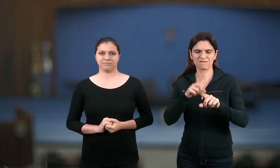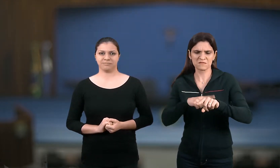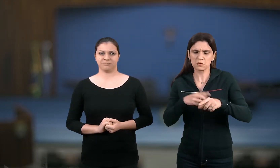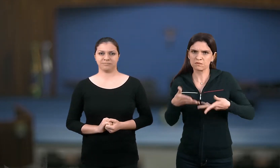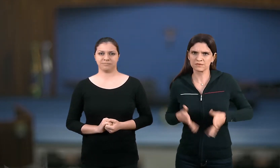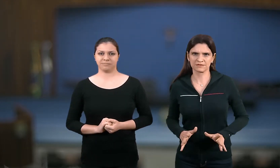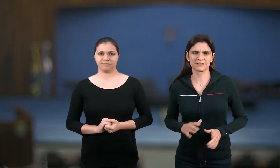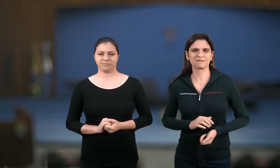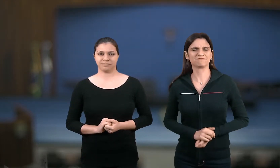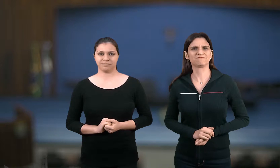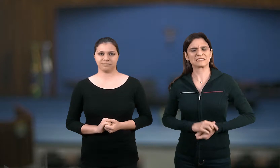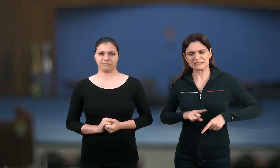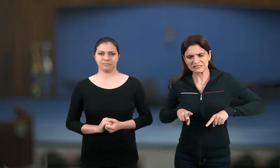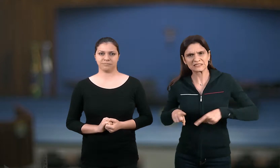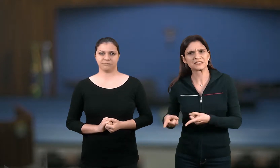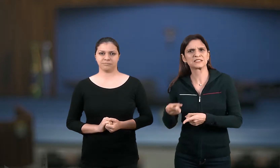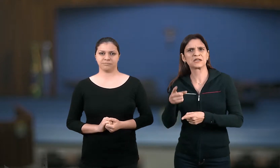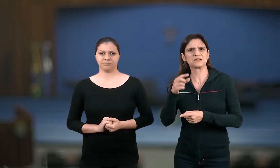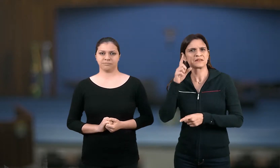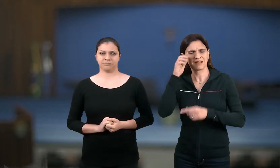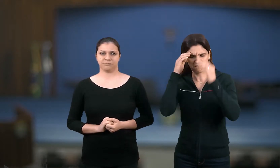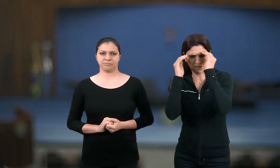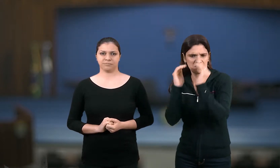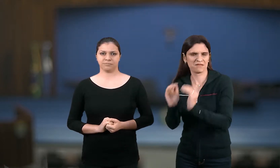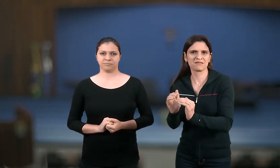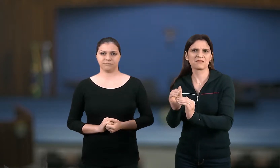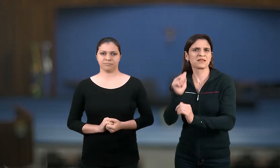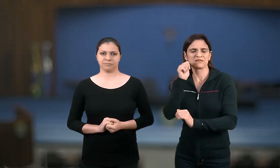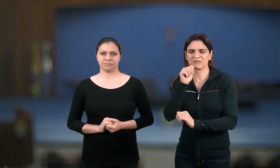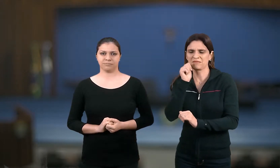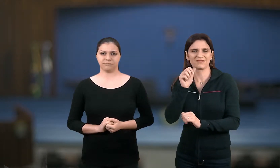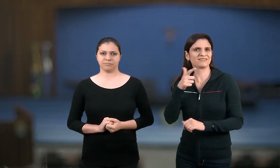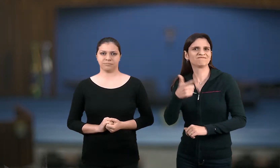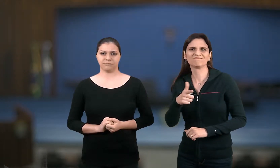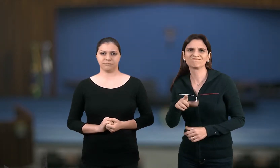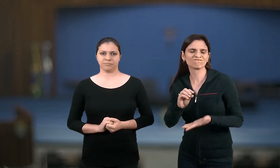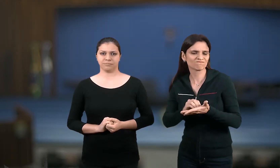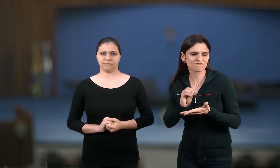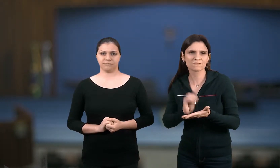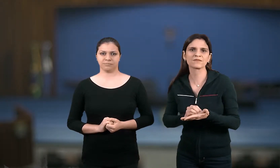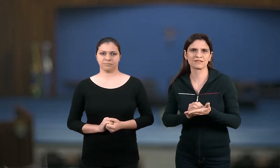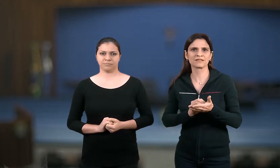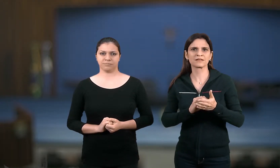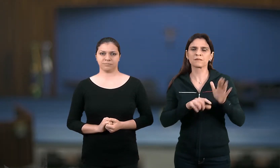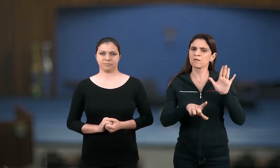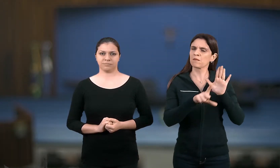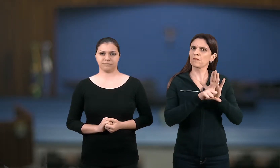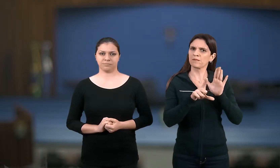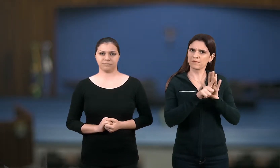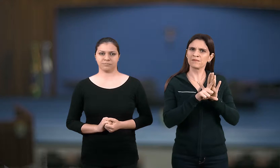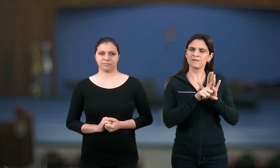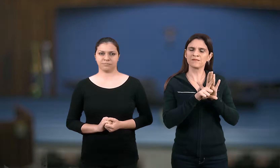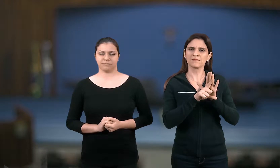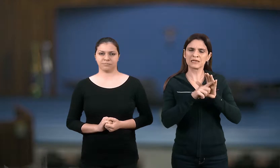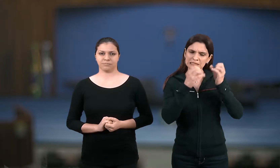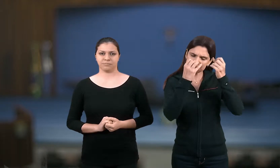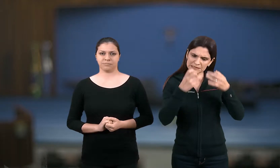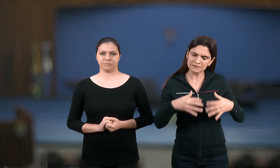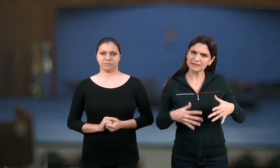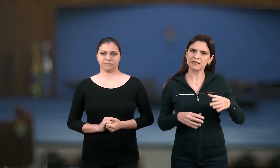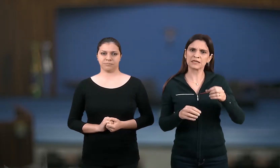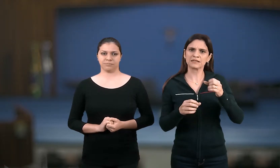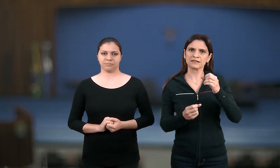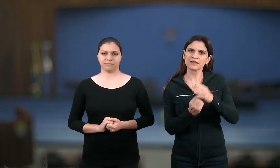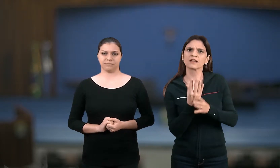obstétrica? São atos de agressão e desrespeito à mulher durante o trabalho de parto. Uma lei criada pela Assembleia no